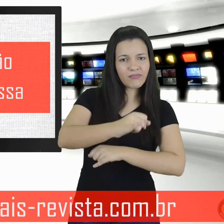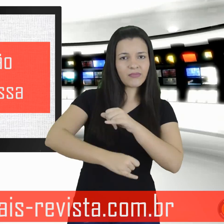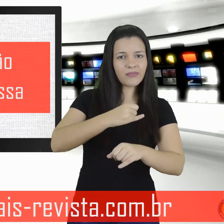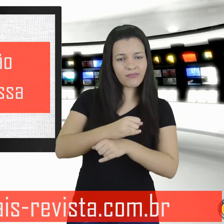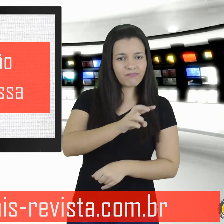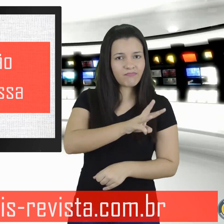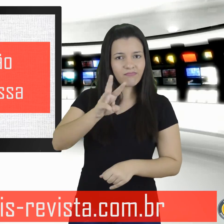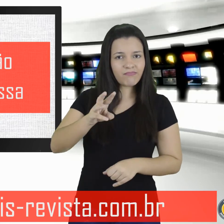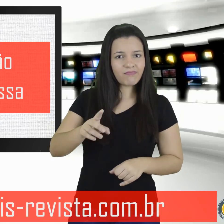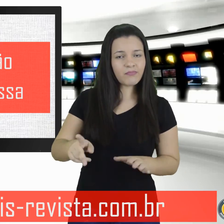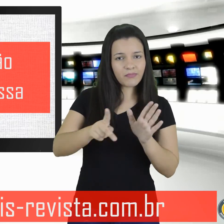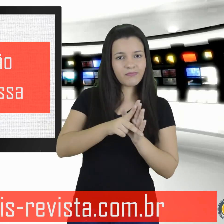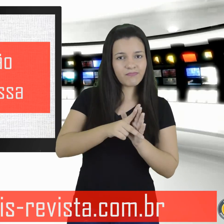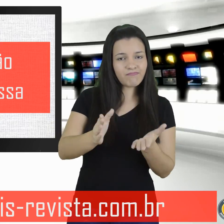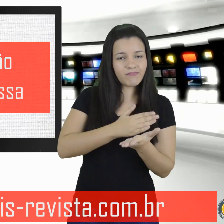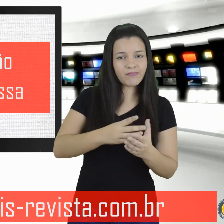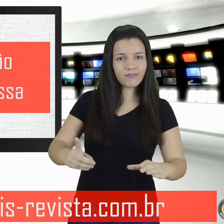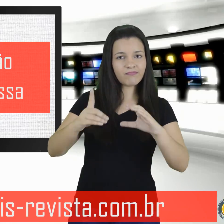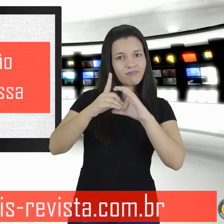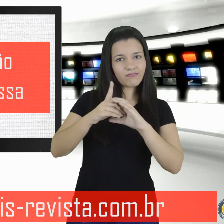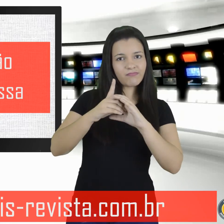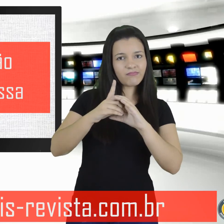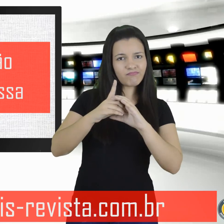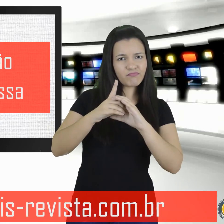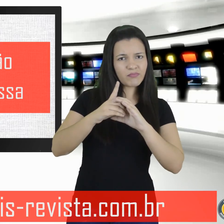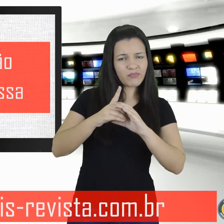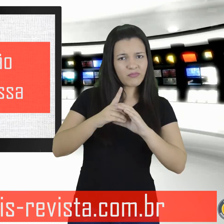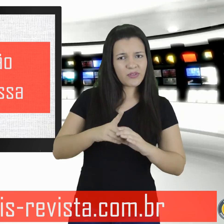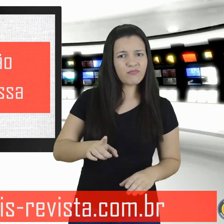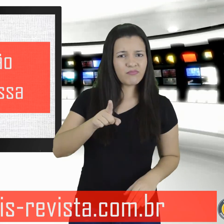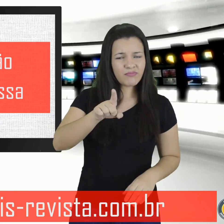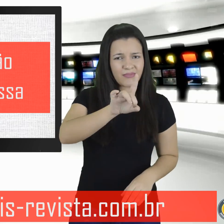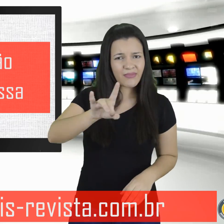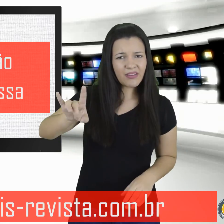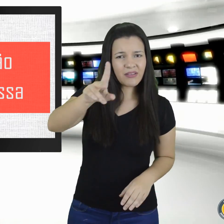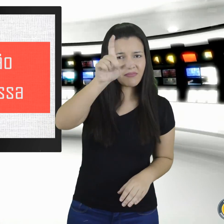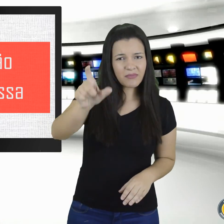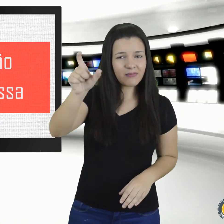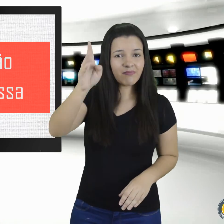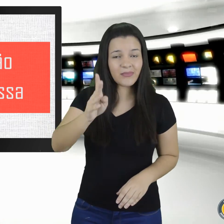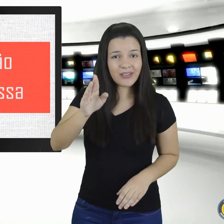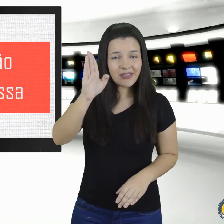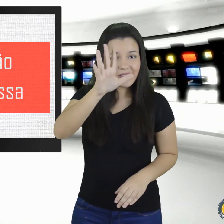de notícias. Certamente, com a força de cada brasileiro, sairemos todos da